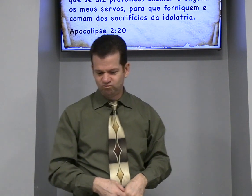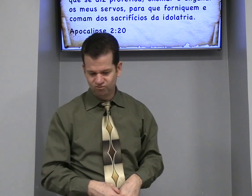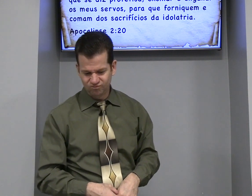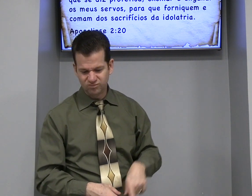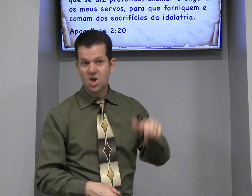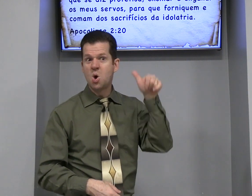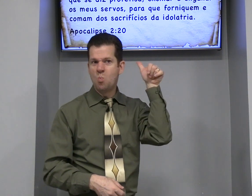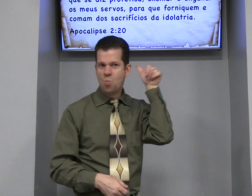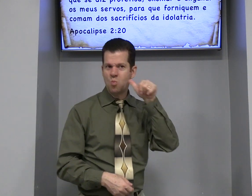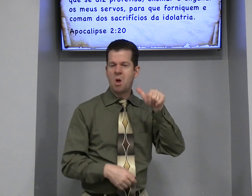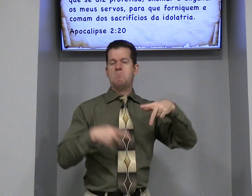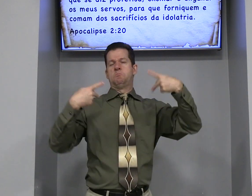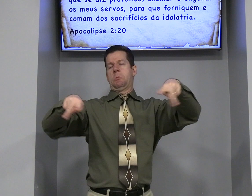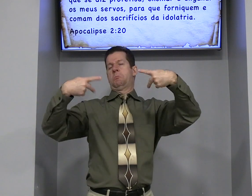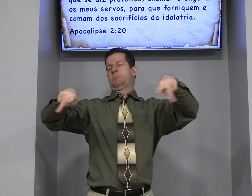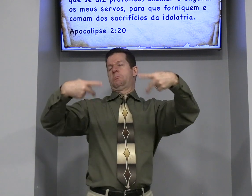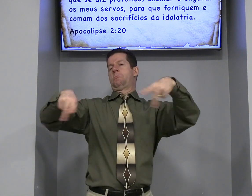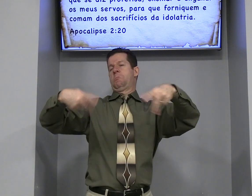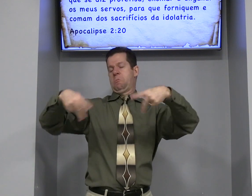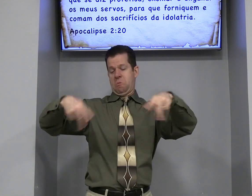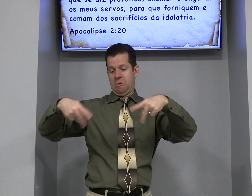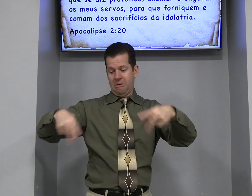rainha que o profeta corrigiu?